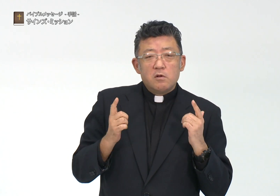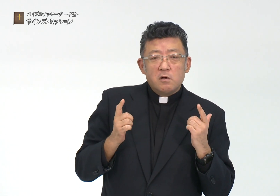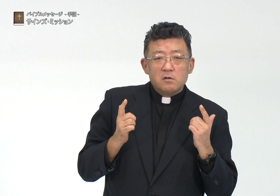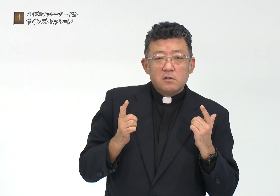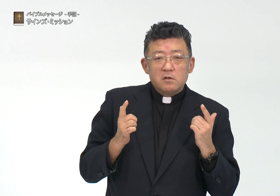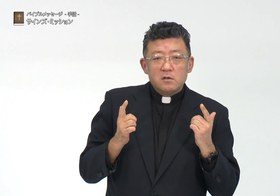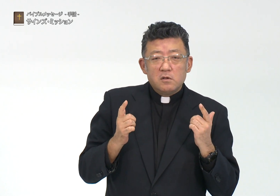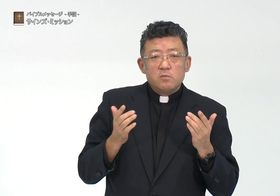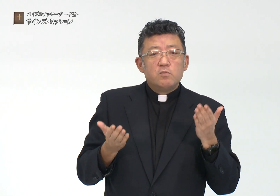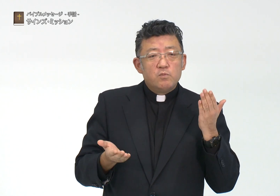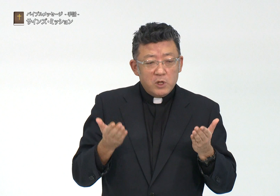なく